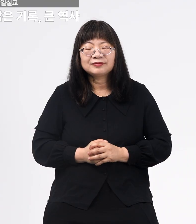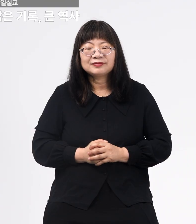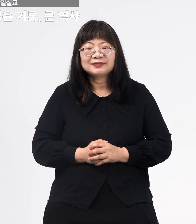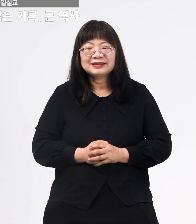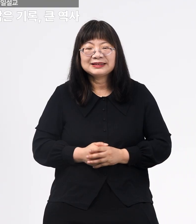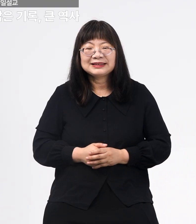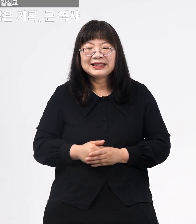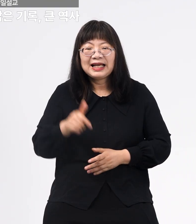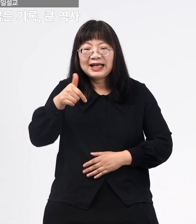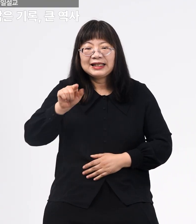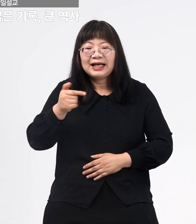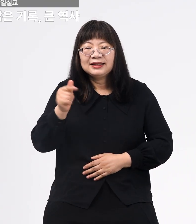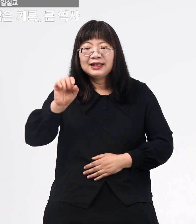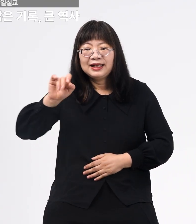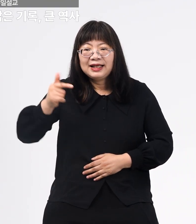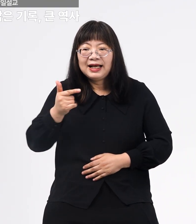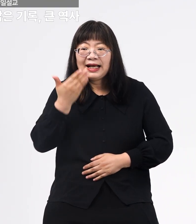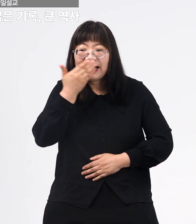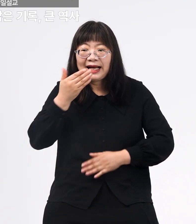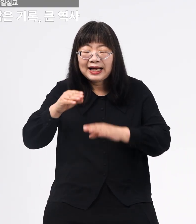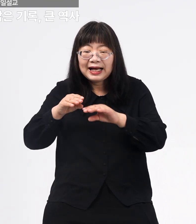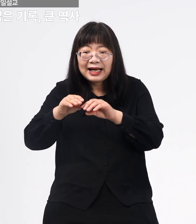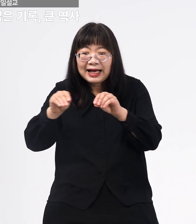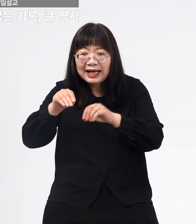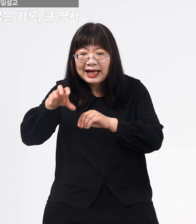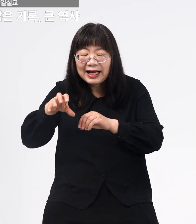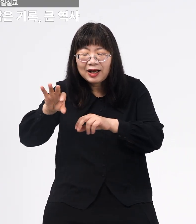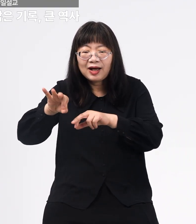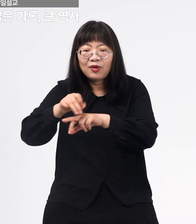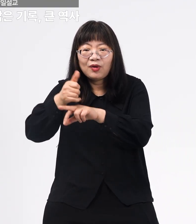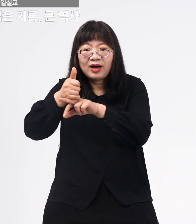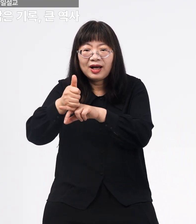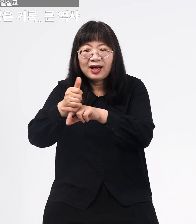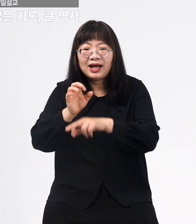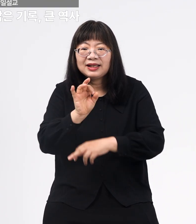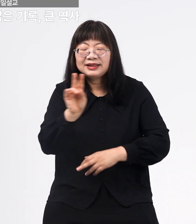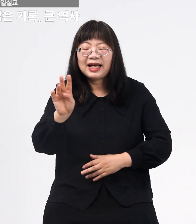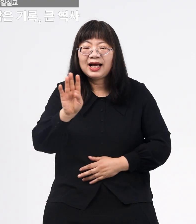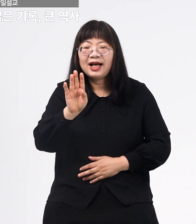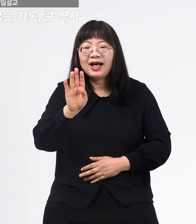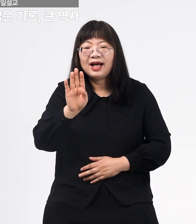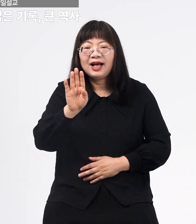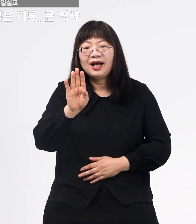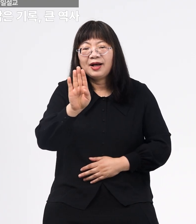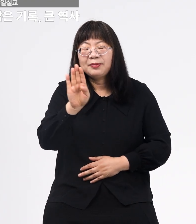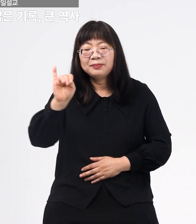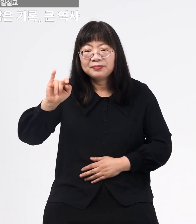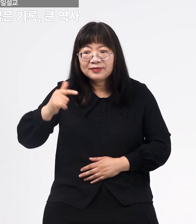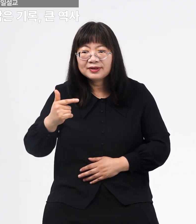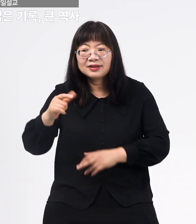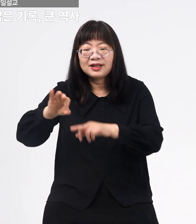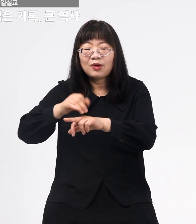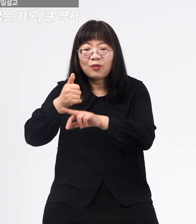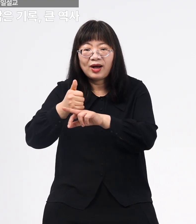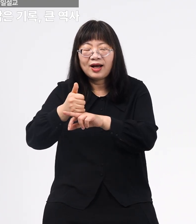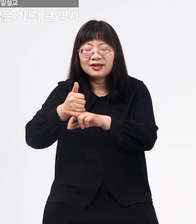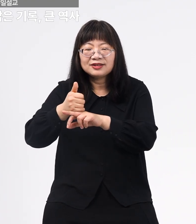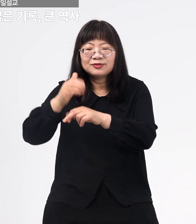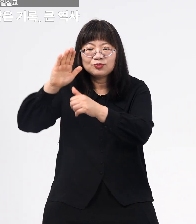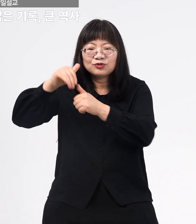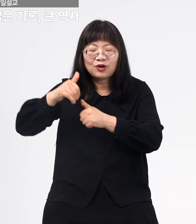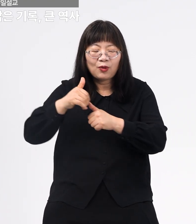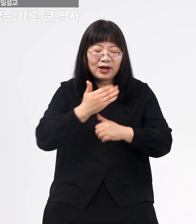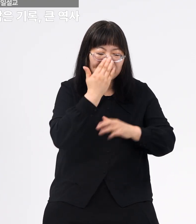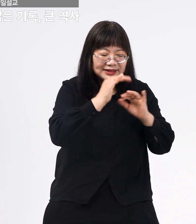가나안의 한 족속인 왕 야빈이라는 왕을 일으켜서